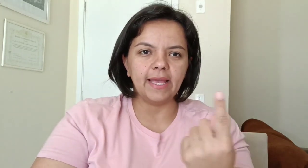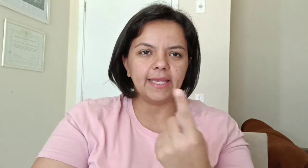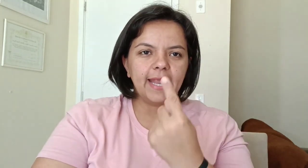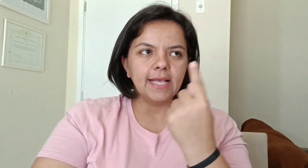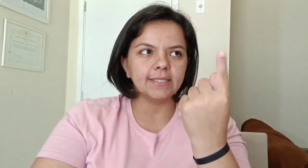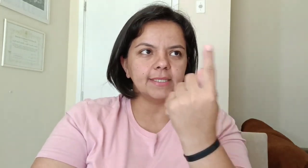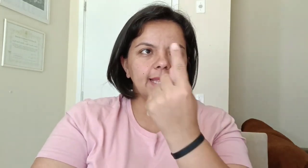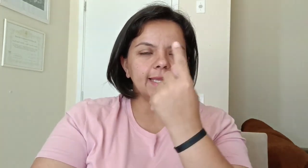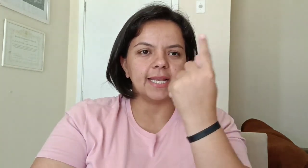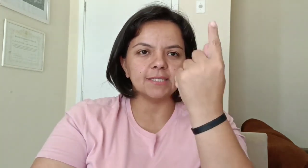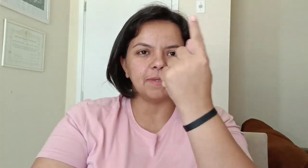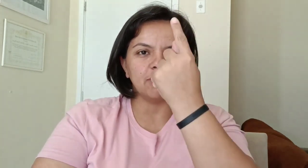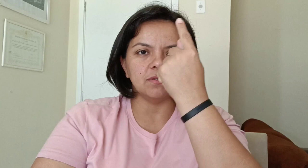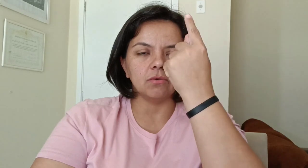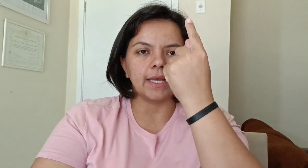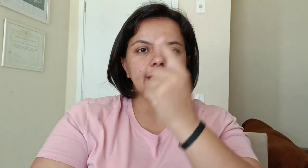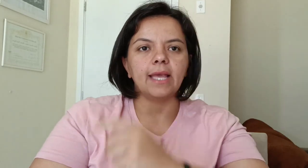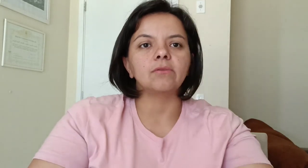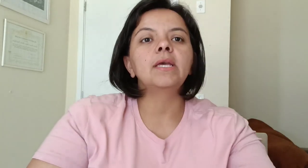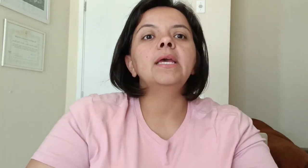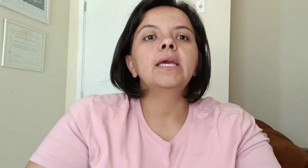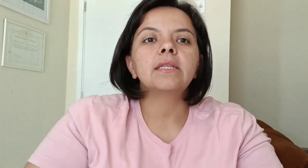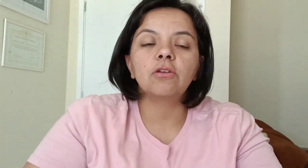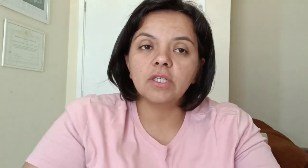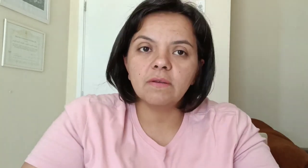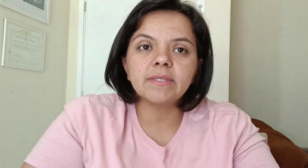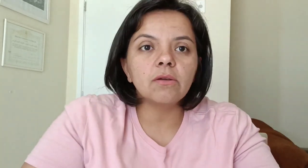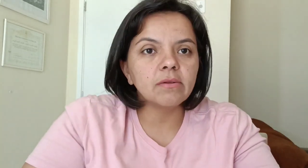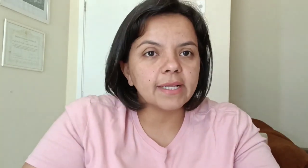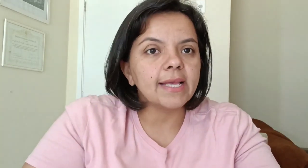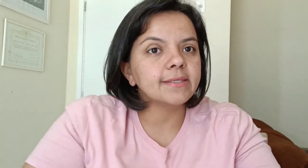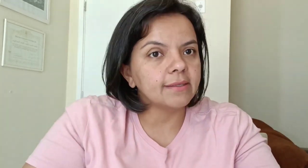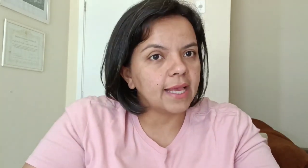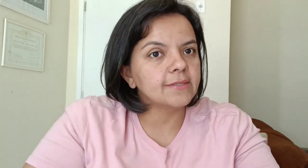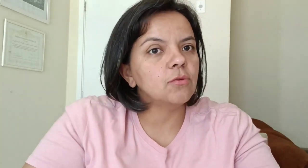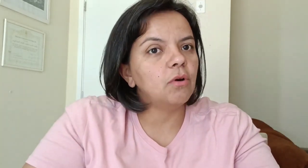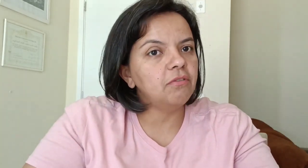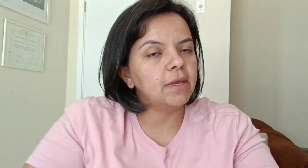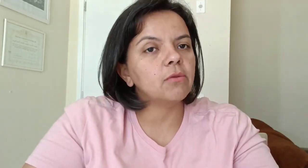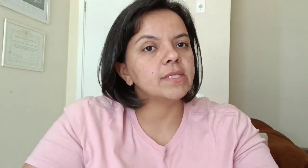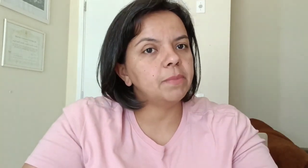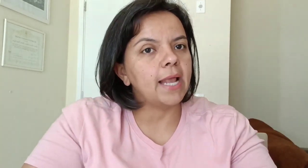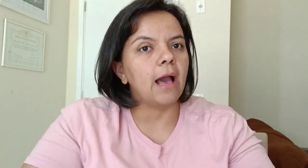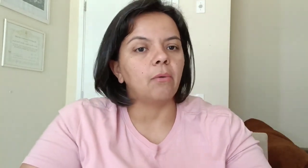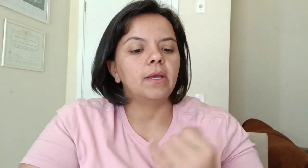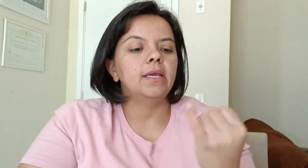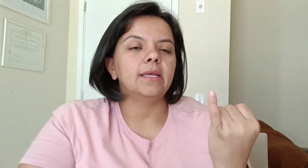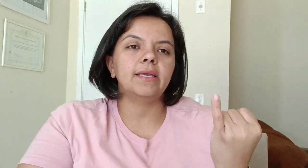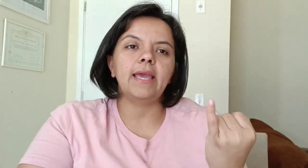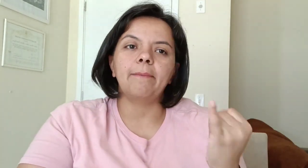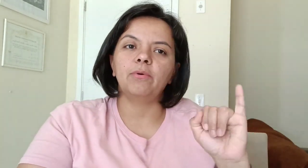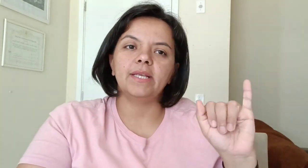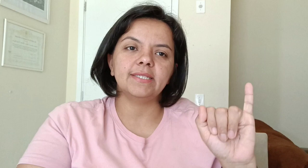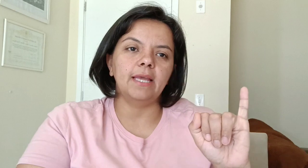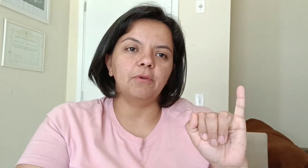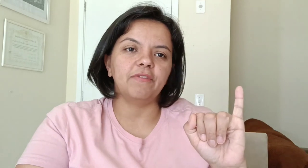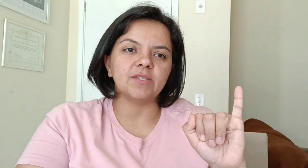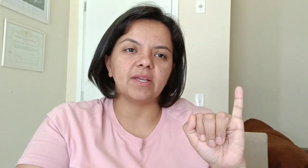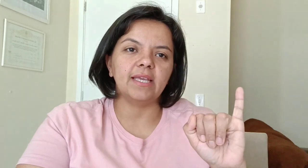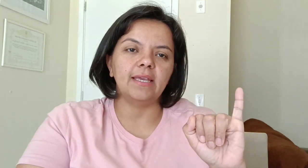Que ele é assim, né? Aquele aspiralzinho do caderno. Então, nós vamos encontrar sinais com movimento aspiral, que é, por exemplo, eu faço aqui